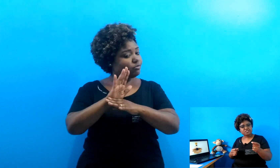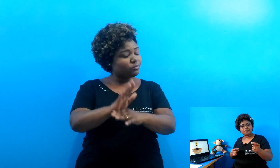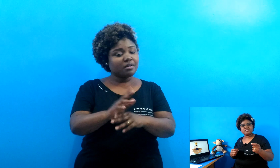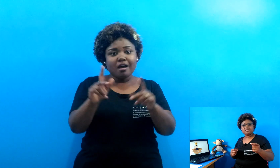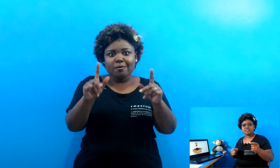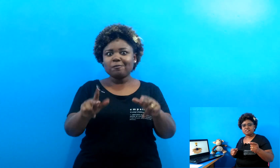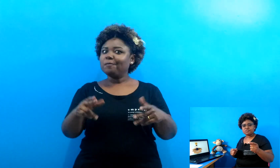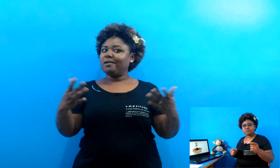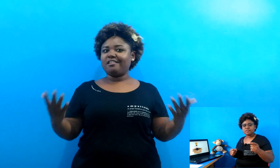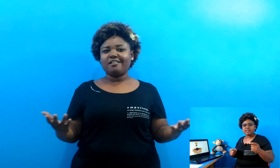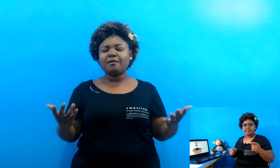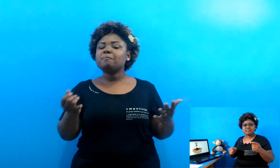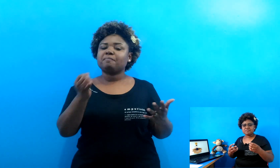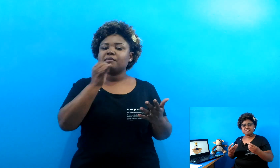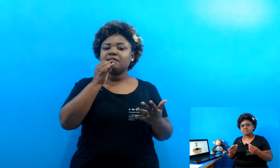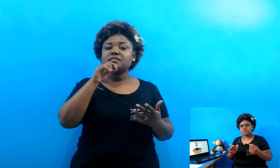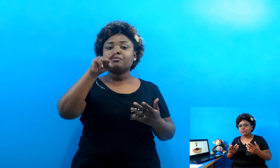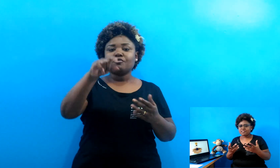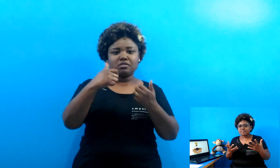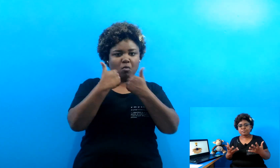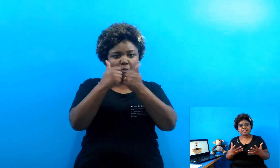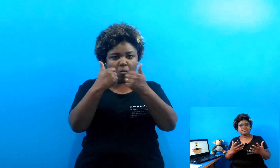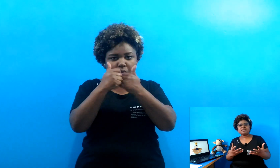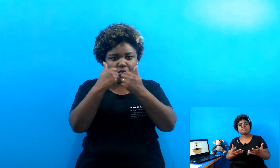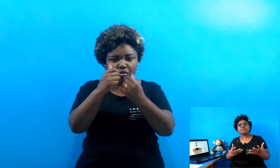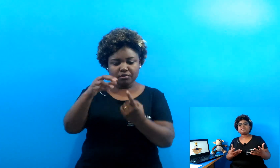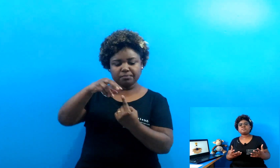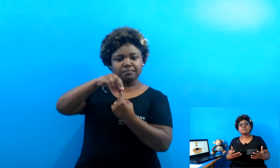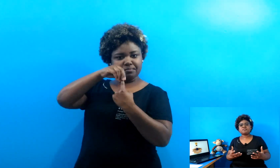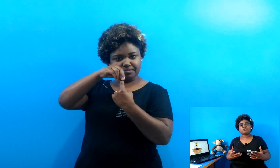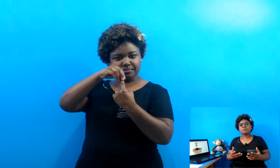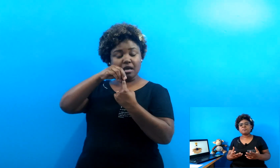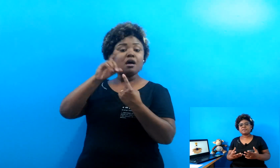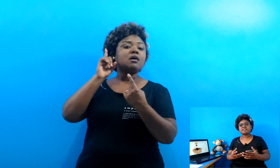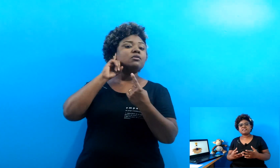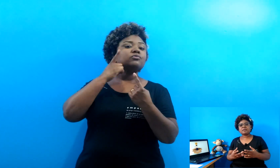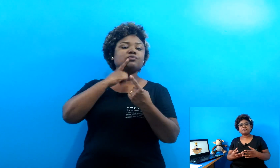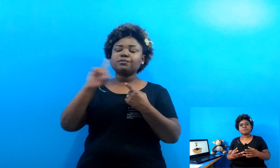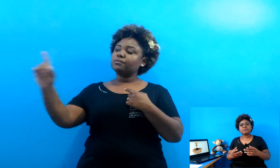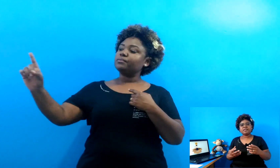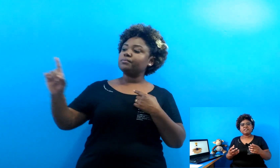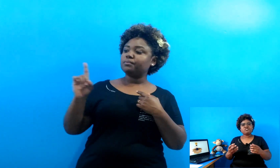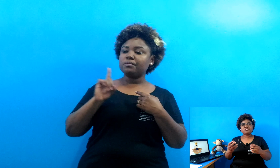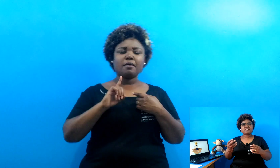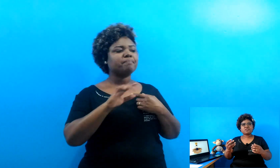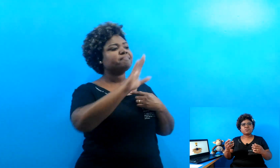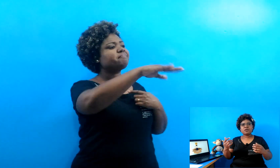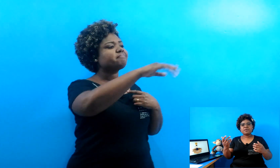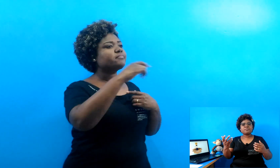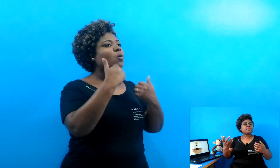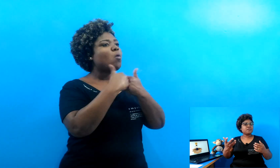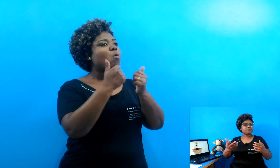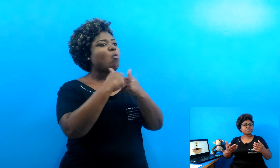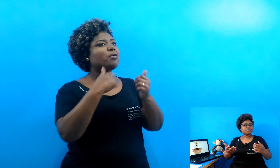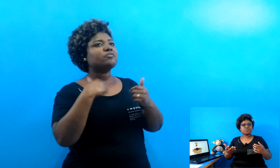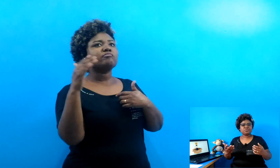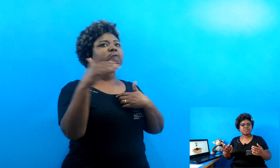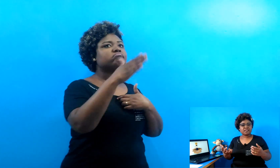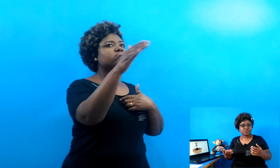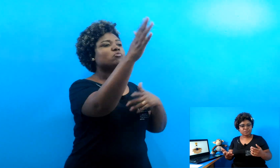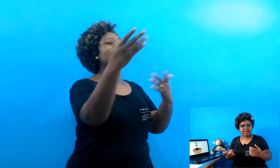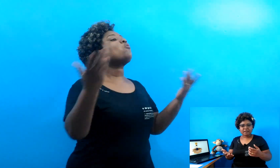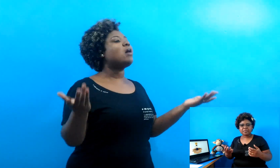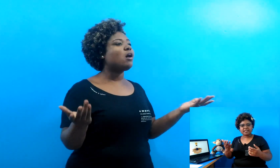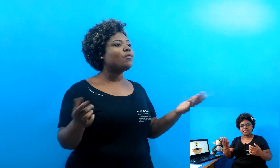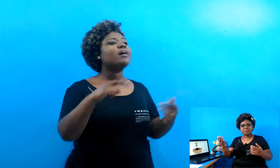te permite fazer isso. Às vezes em coisas bem simples mesmo, como por exemplo, dizer qual é o ônibus que o surdo